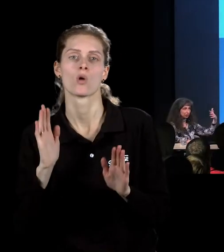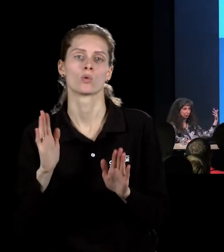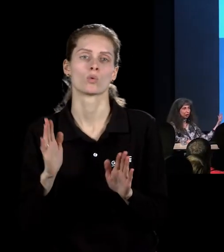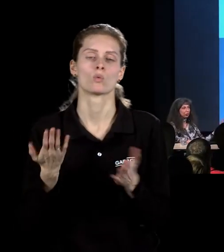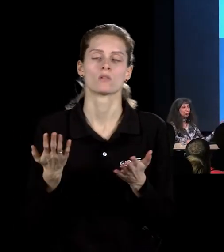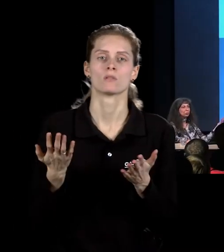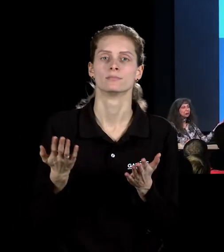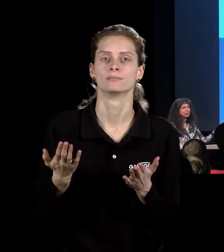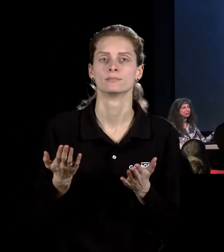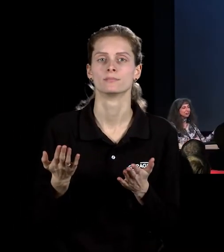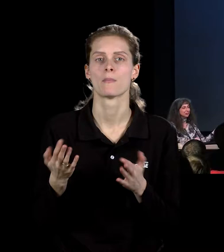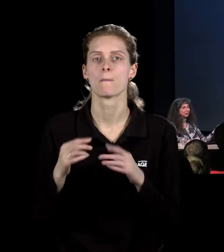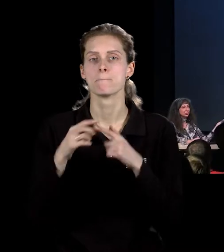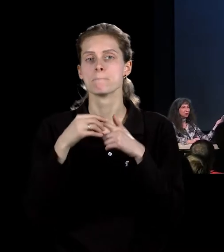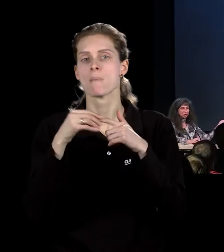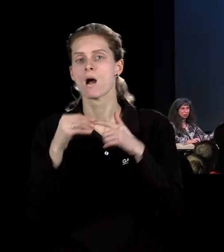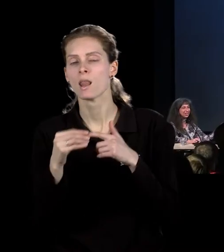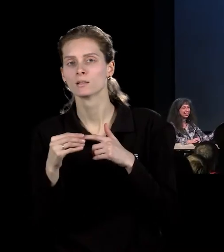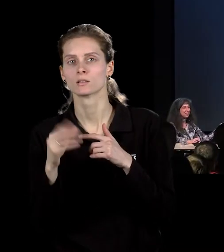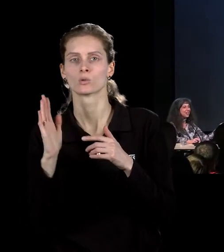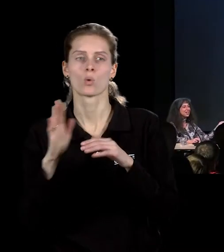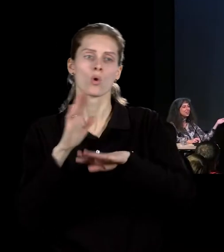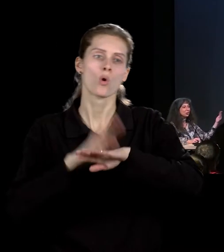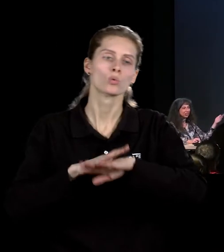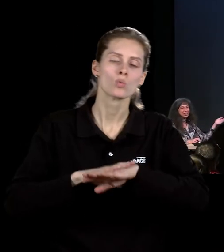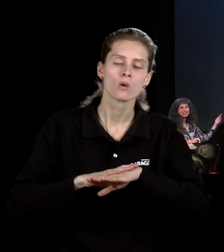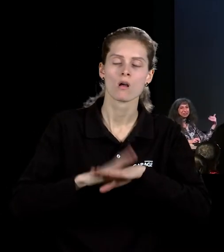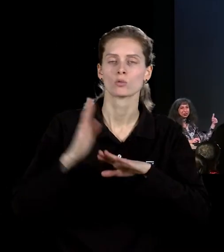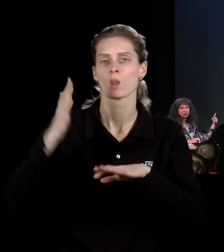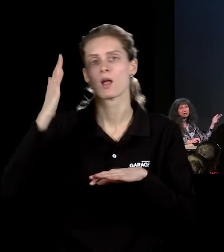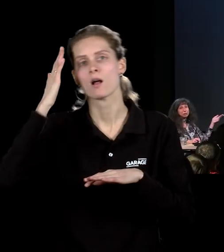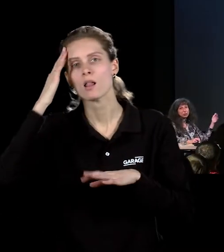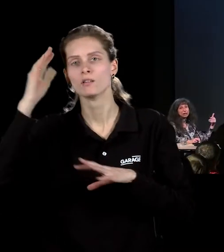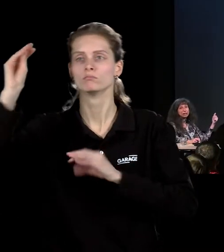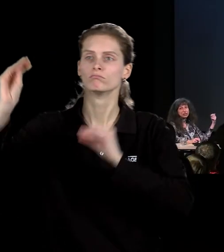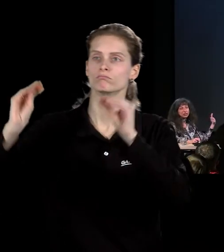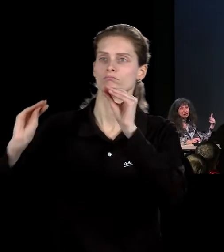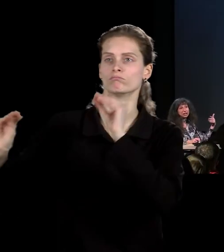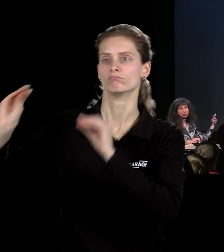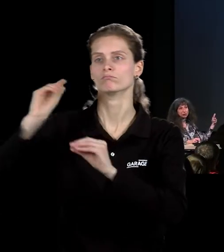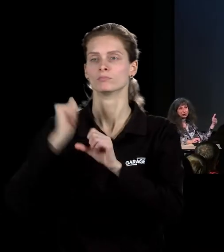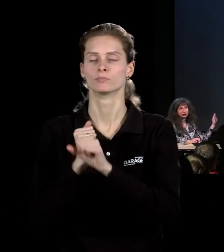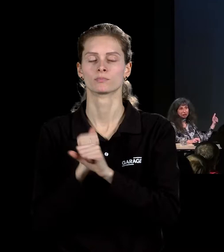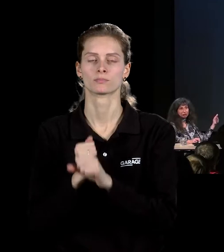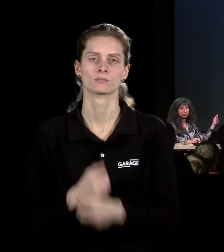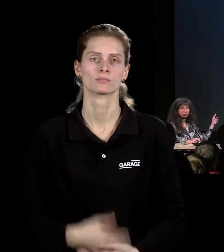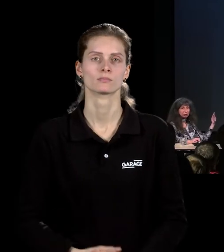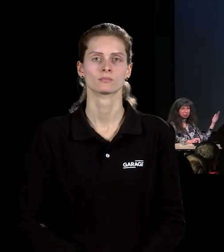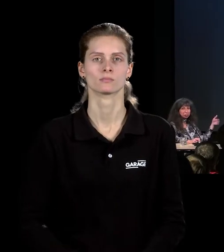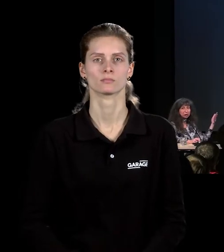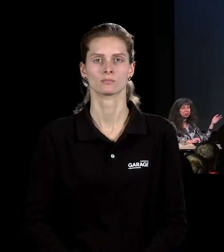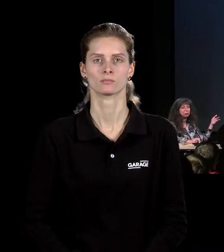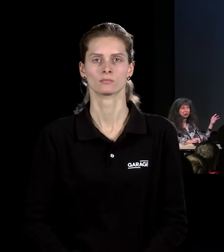только вот эти вот там, только палец, только рука, только голова. Вот это как бы это не сами эти,